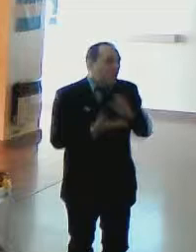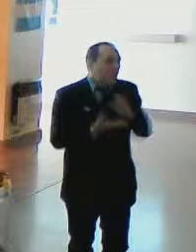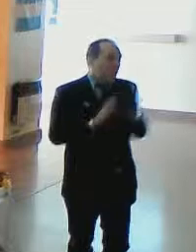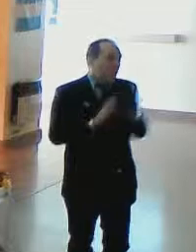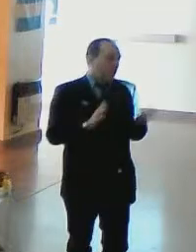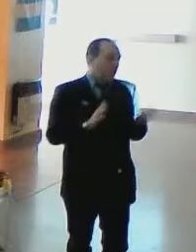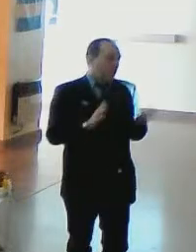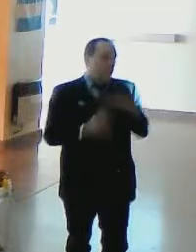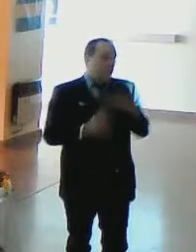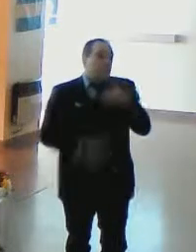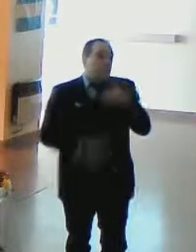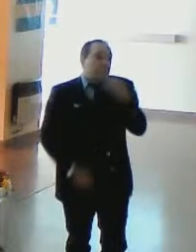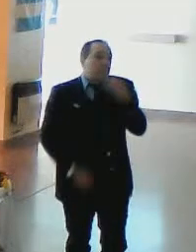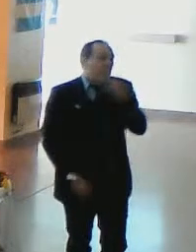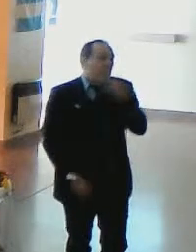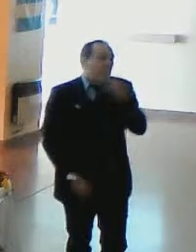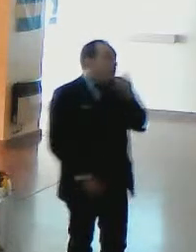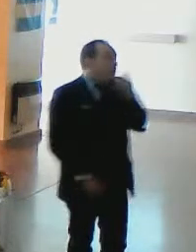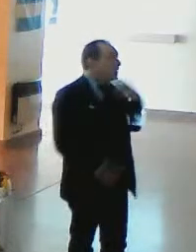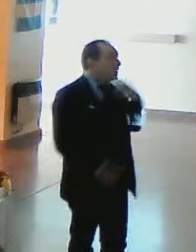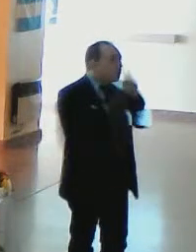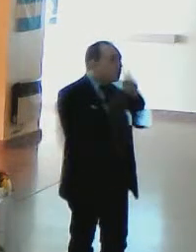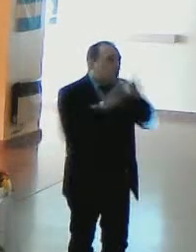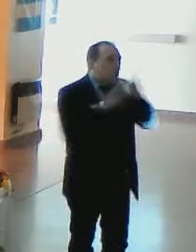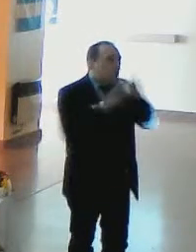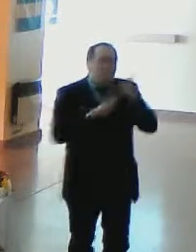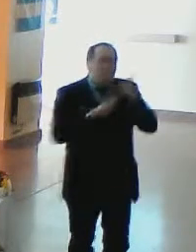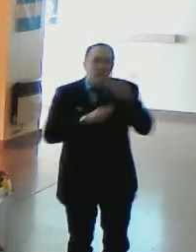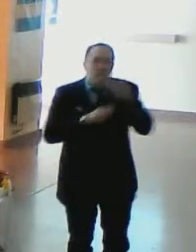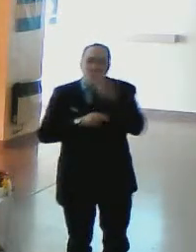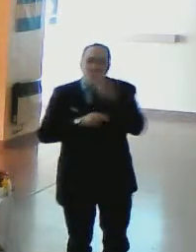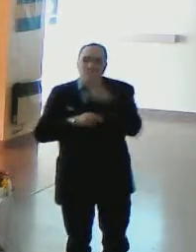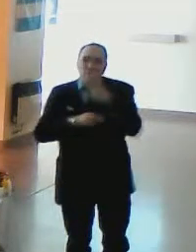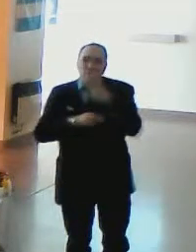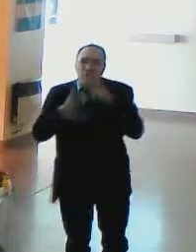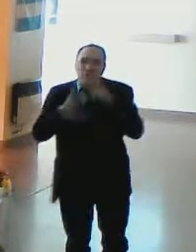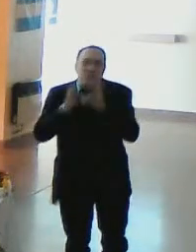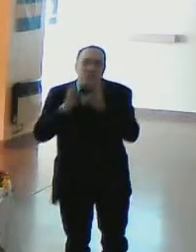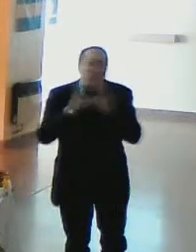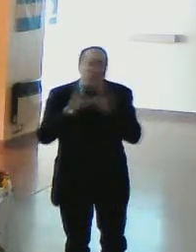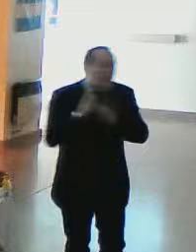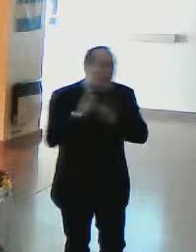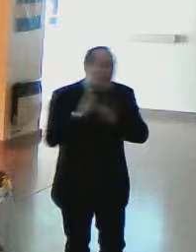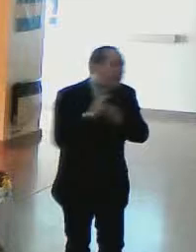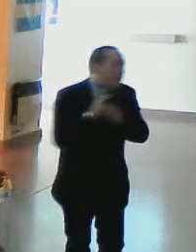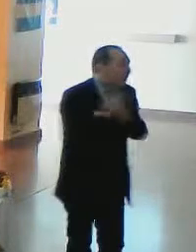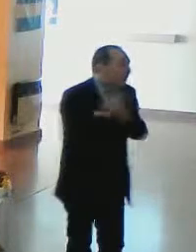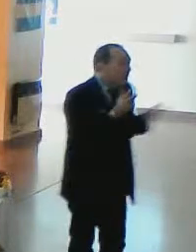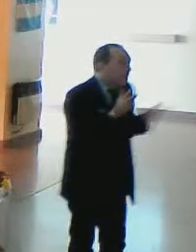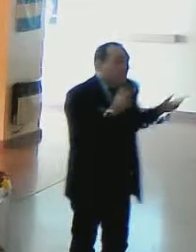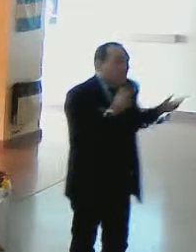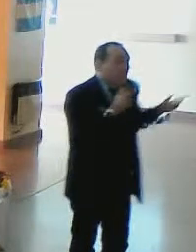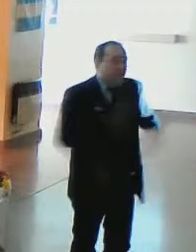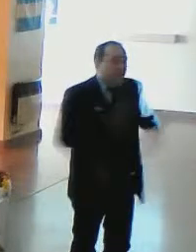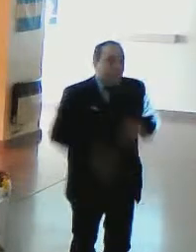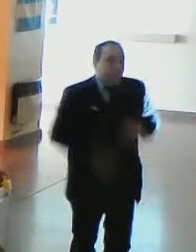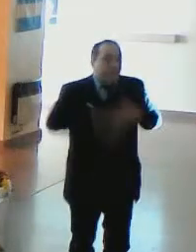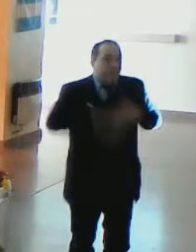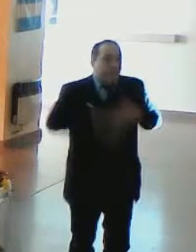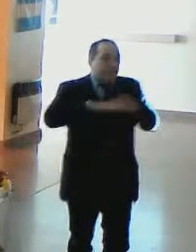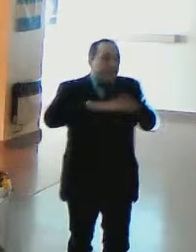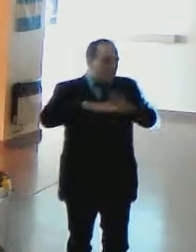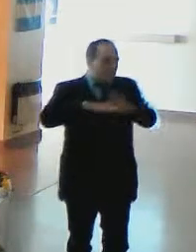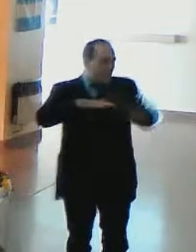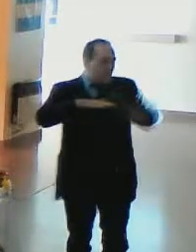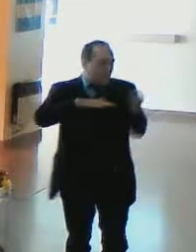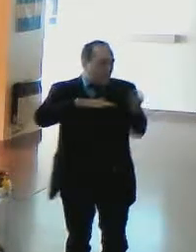niños sordos, como fui yo y soy yo desde niño, he buscado preguntas, respuestas